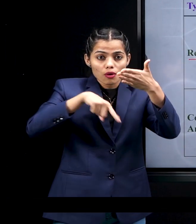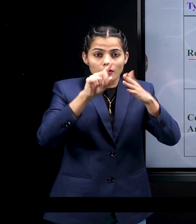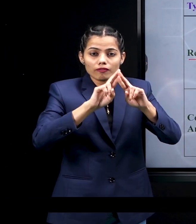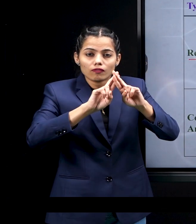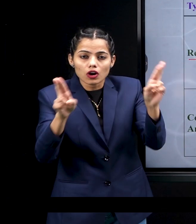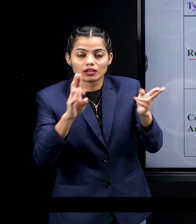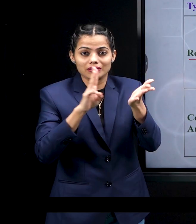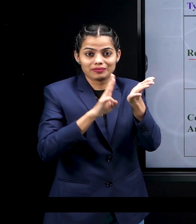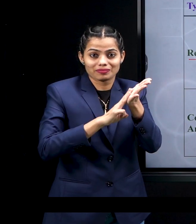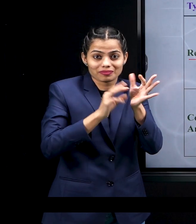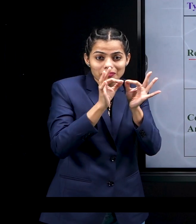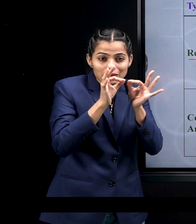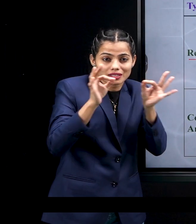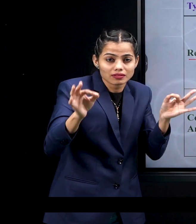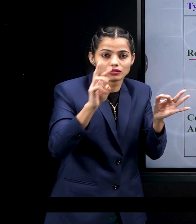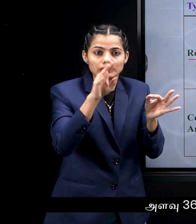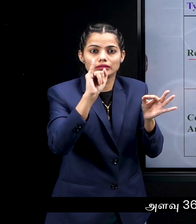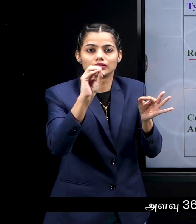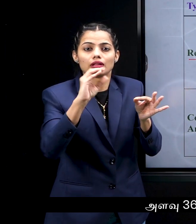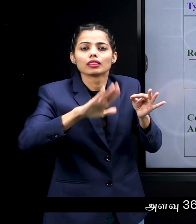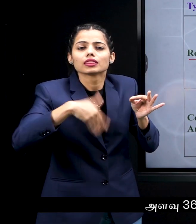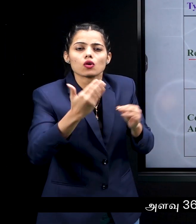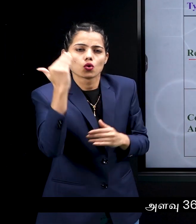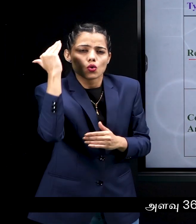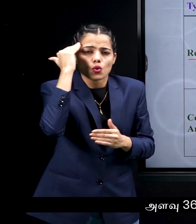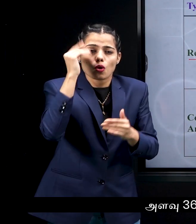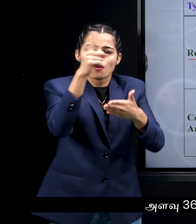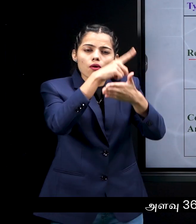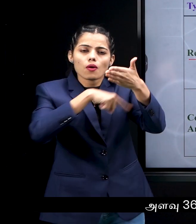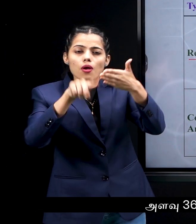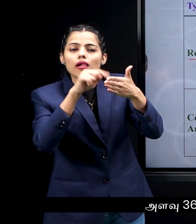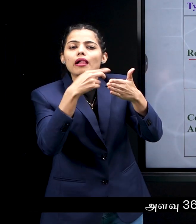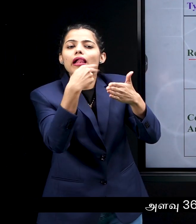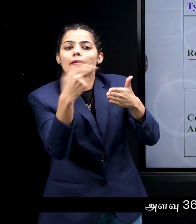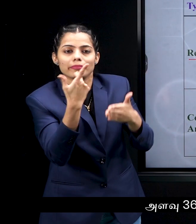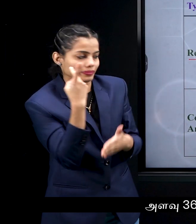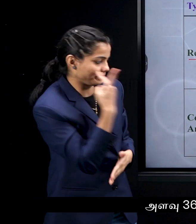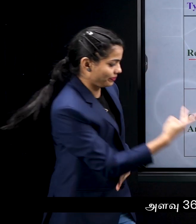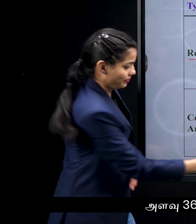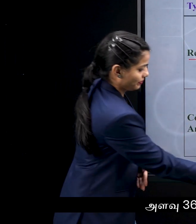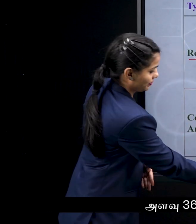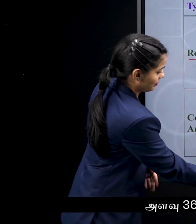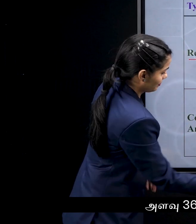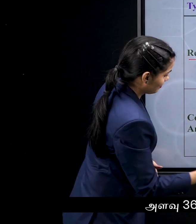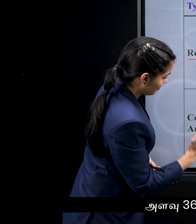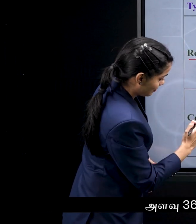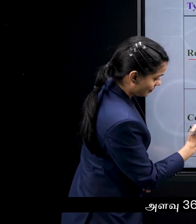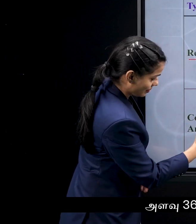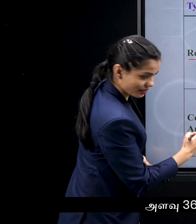முழுக்கோணம். ஒரு கோணத்தின் அளவு 360 பாகை எனில் அது முழுக்கோணம் எனப்படும். கீழே உள்ள அட்டவணையை